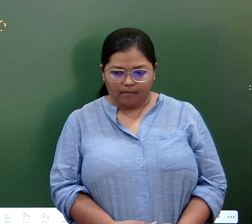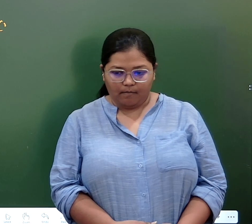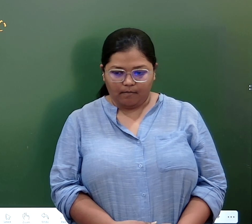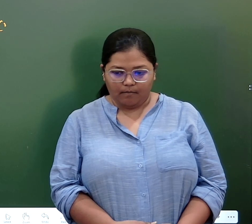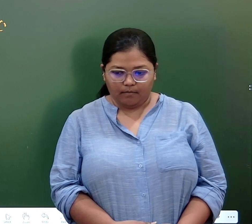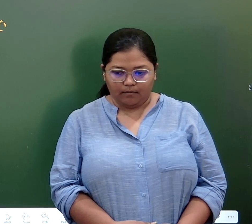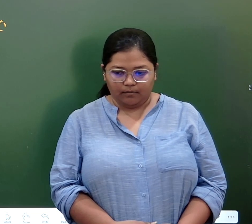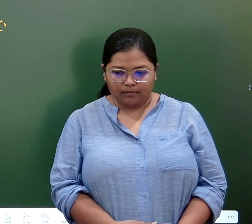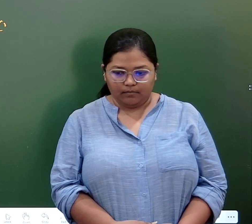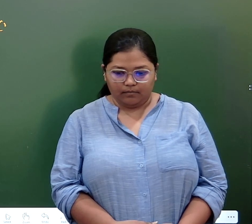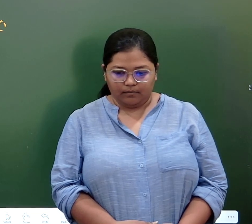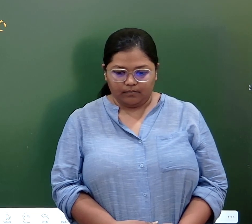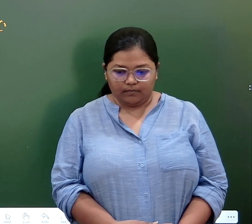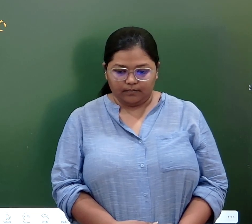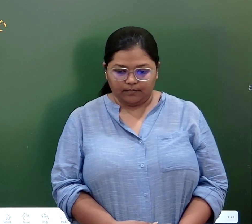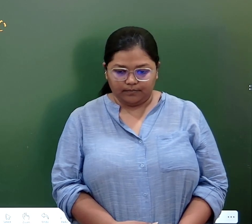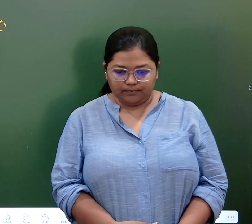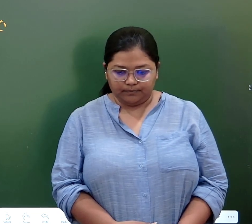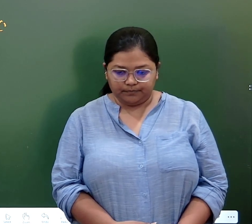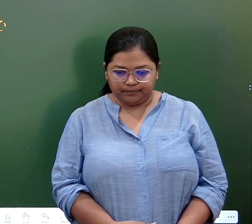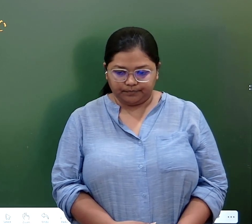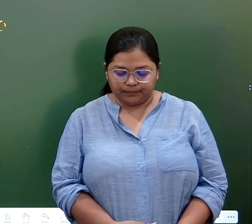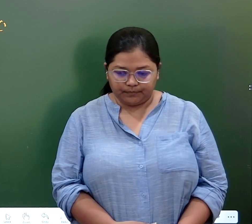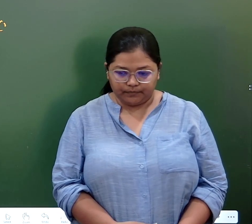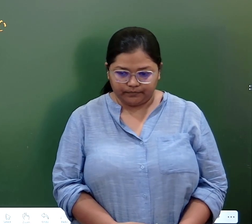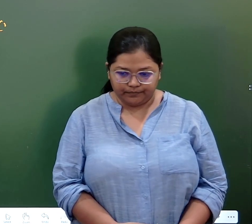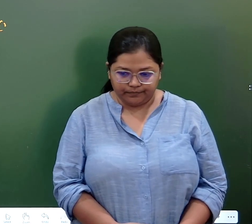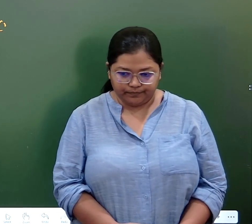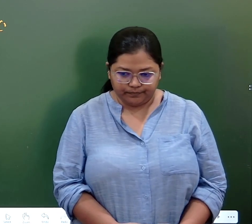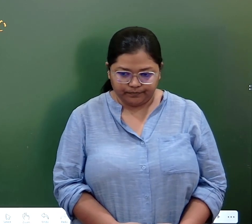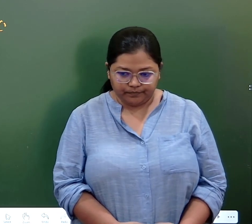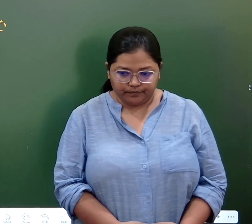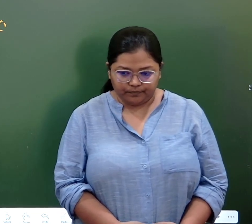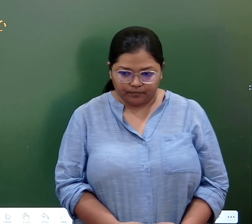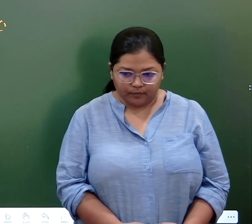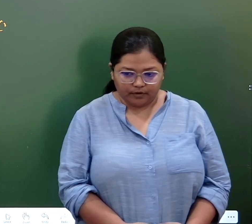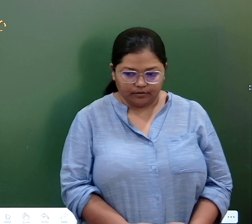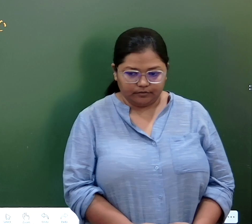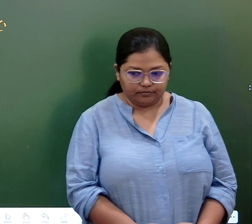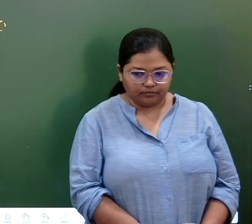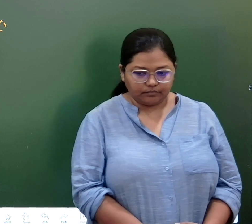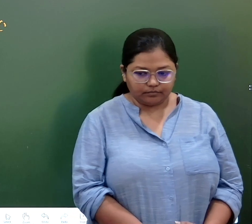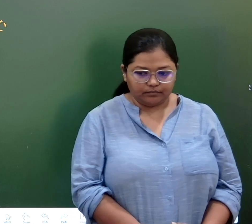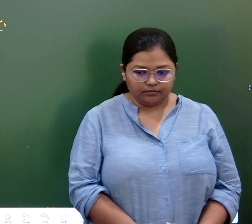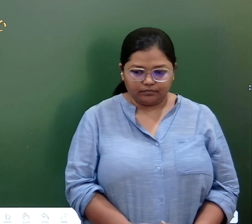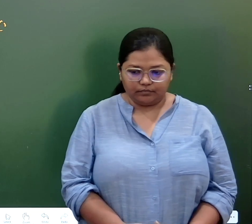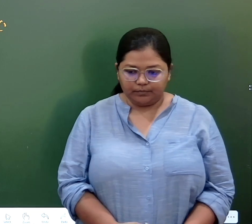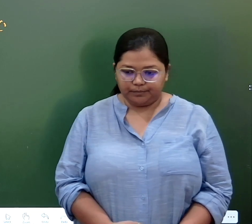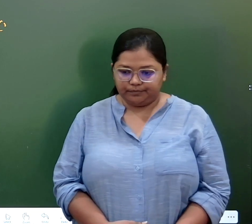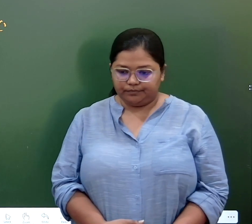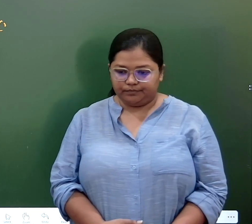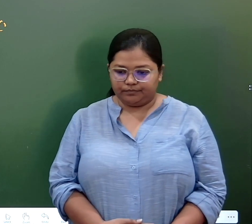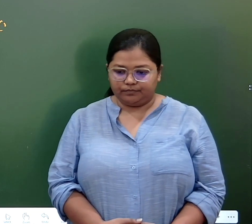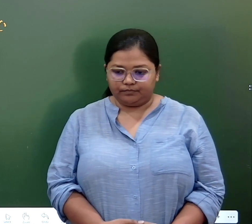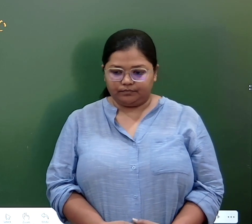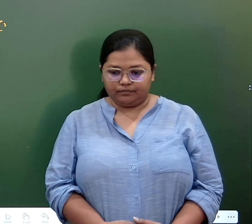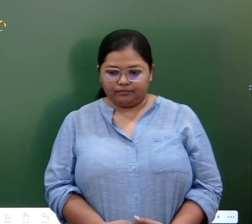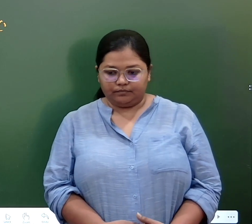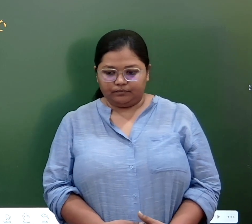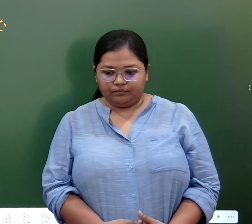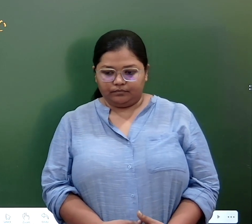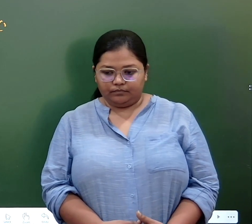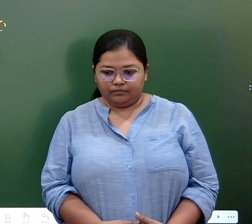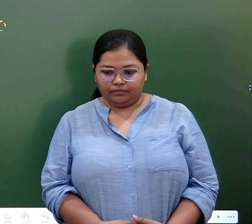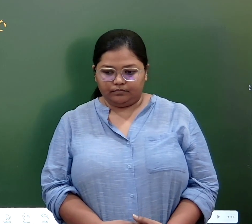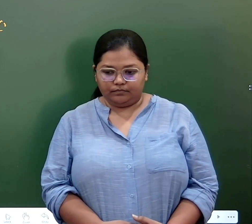कि भगवद गीता पर टीका है, ठीक। और श्लोकों को किस नाम से जाना जाता है? श्लोकों को